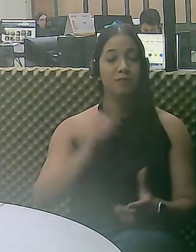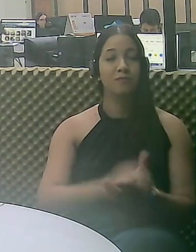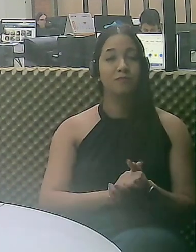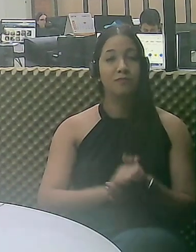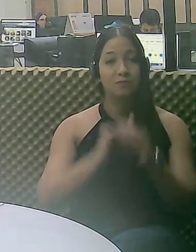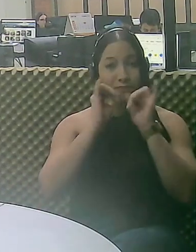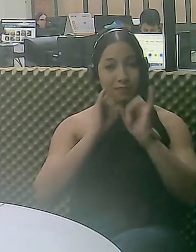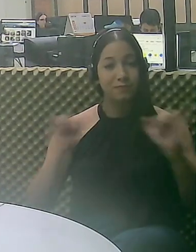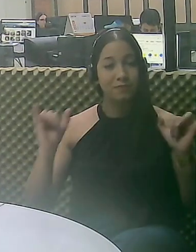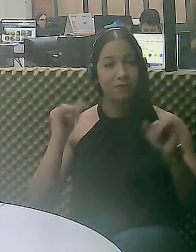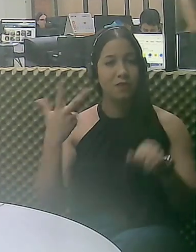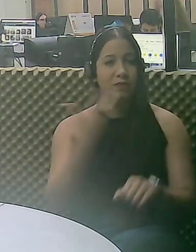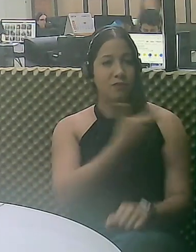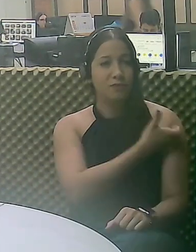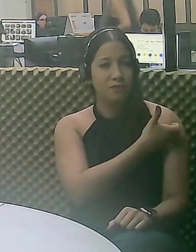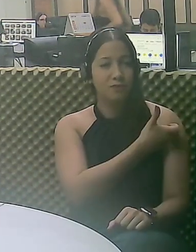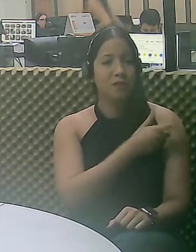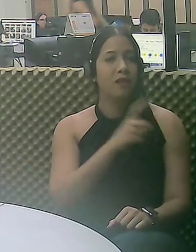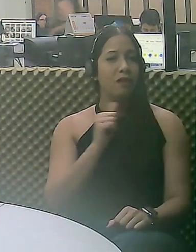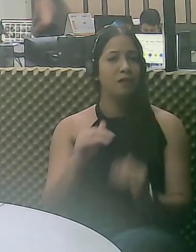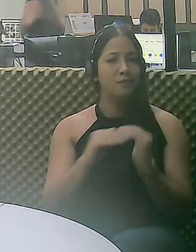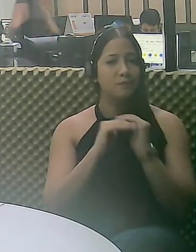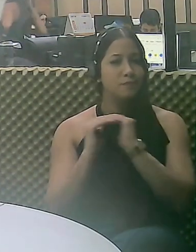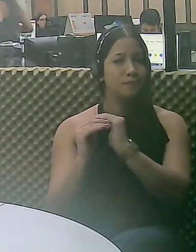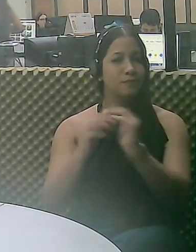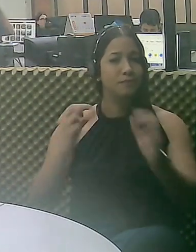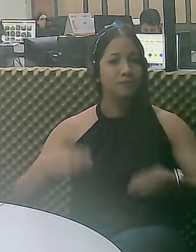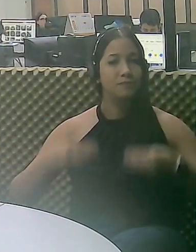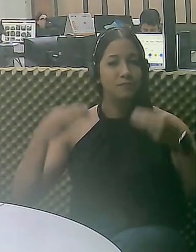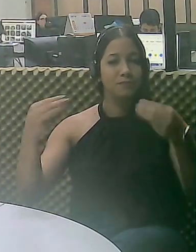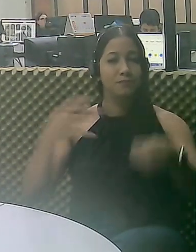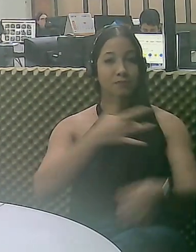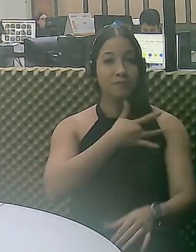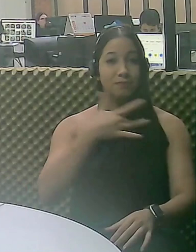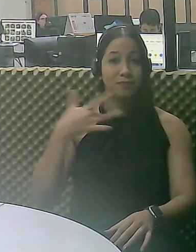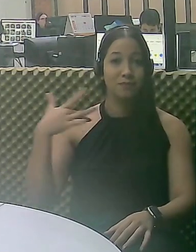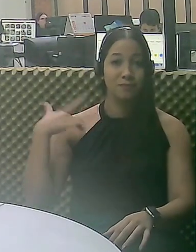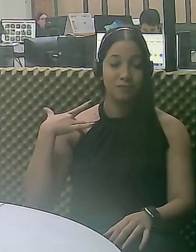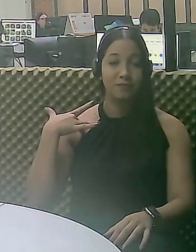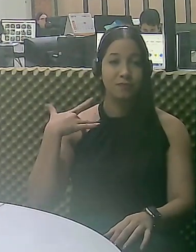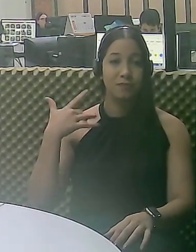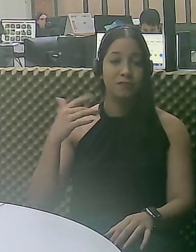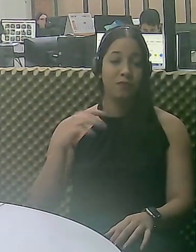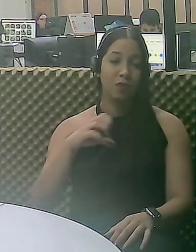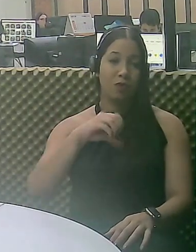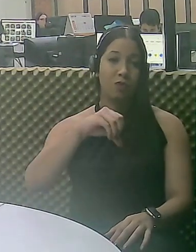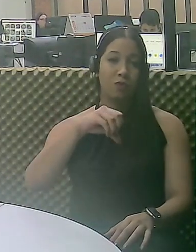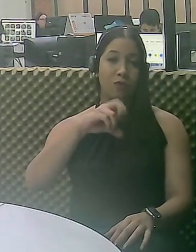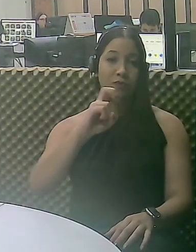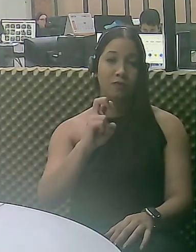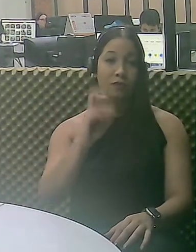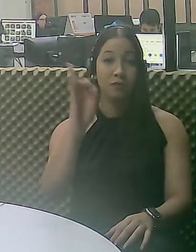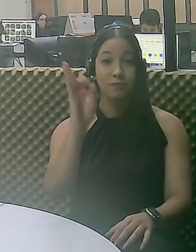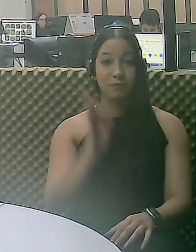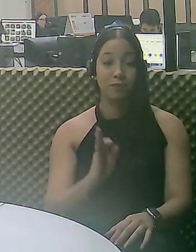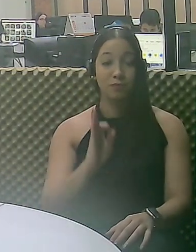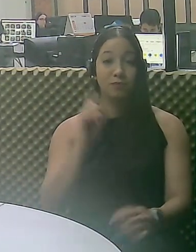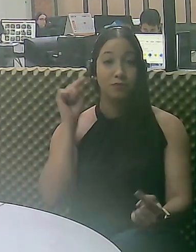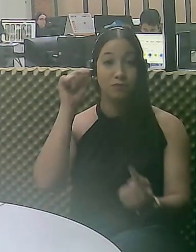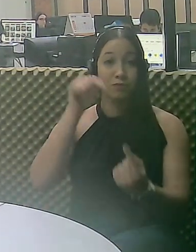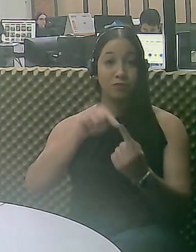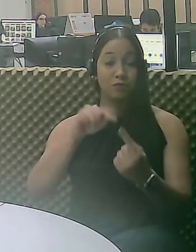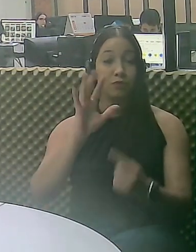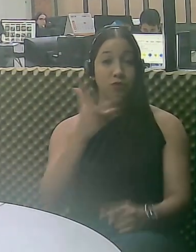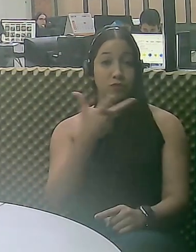Ressalta-se que uma cobertura vacinal considerada ideal pelo Ministério da Saúde compreende no mínimo 95% do